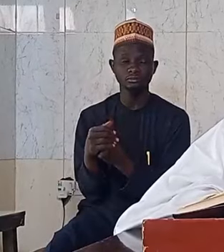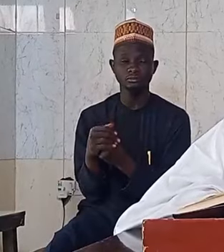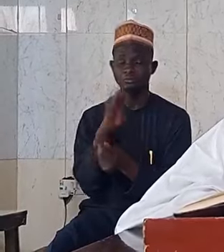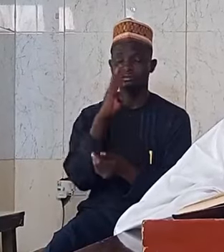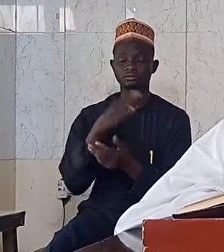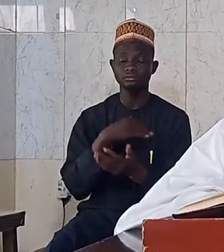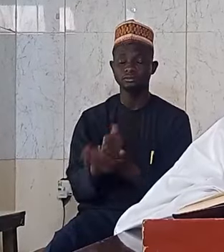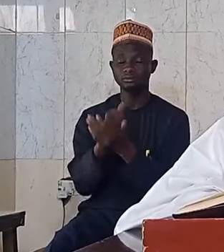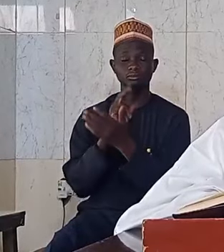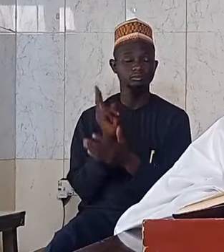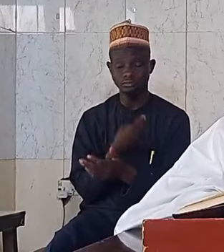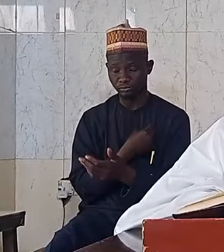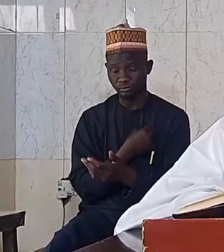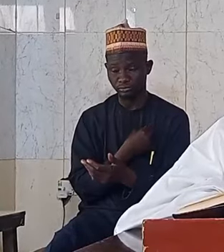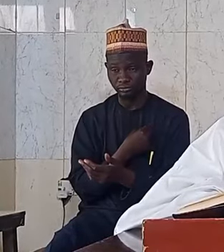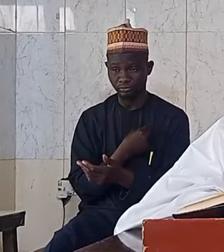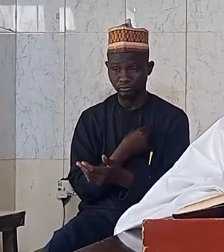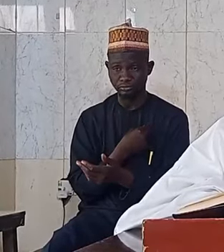mai taimako